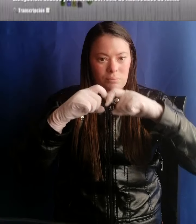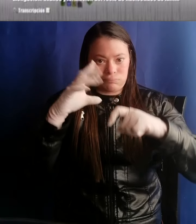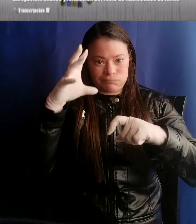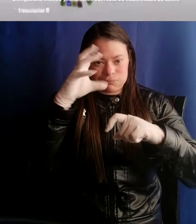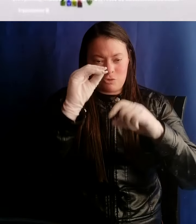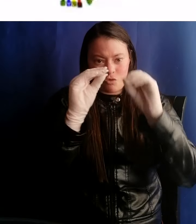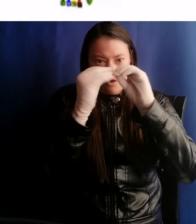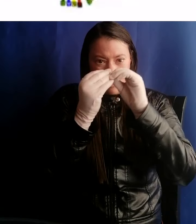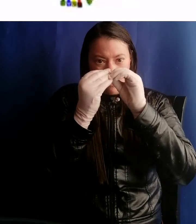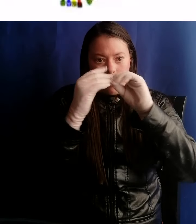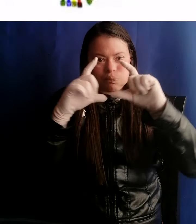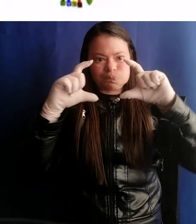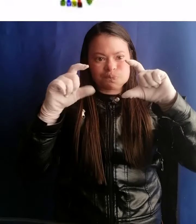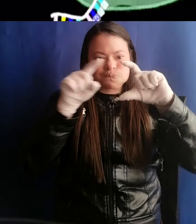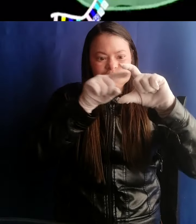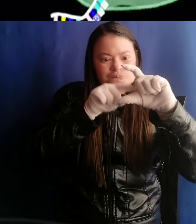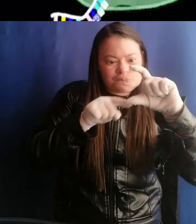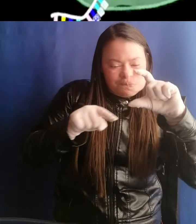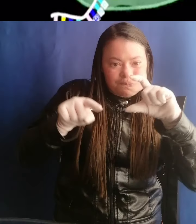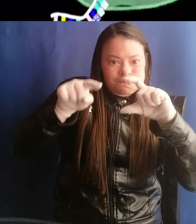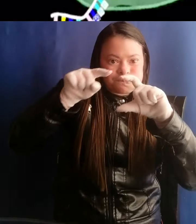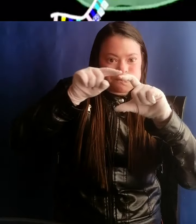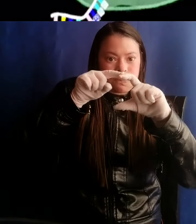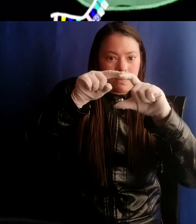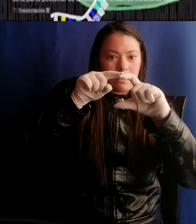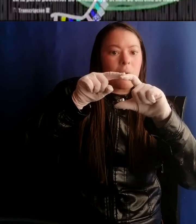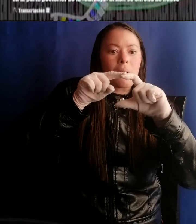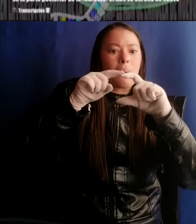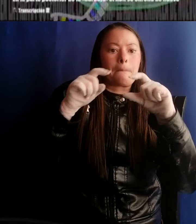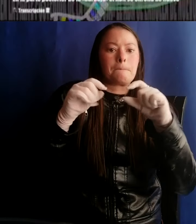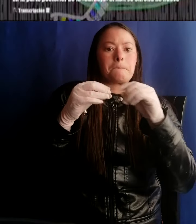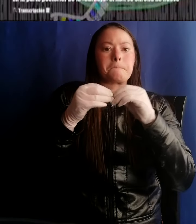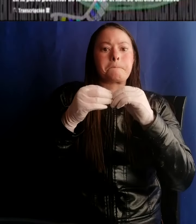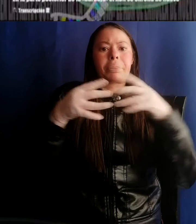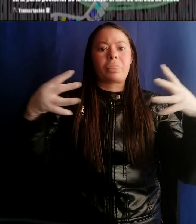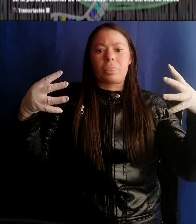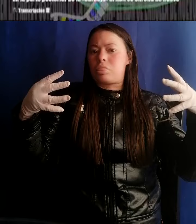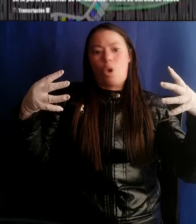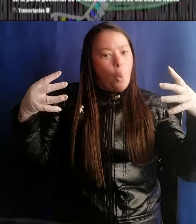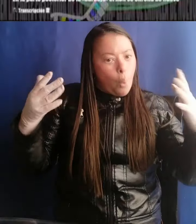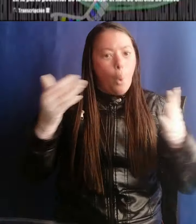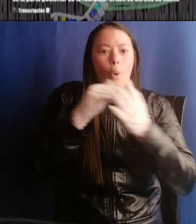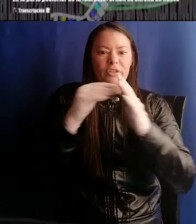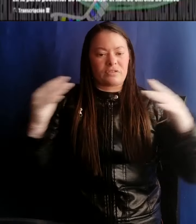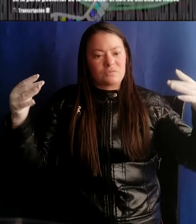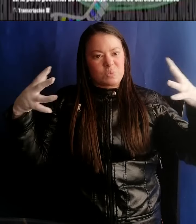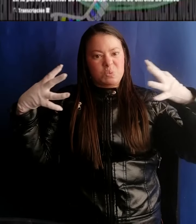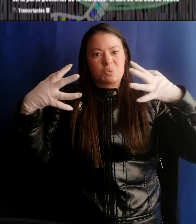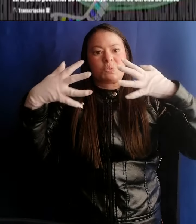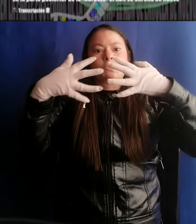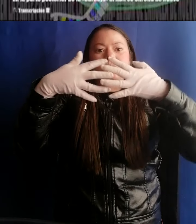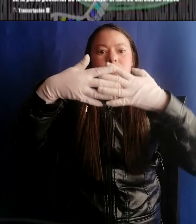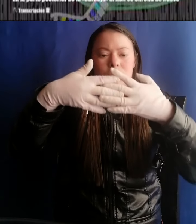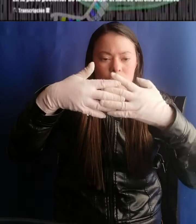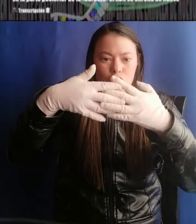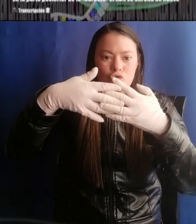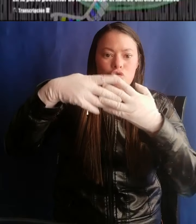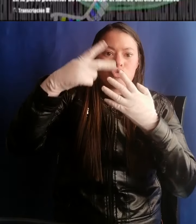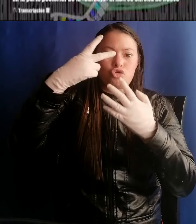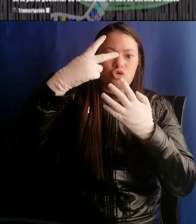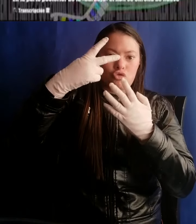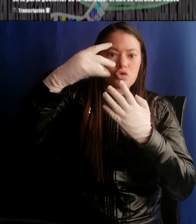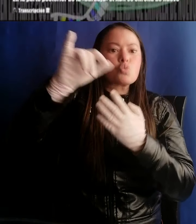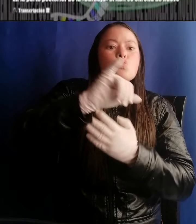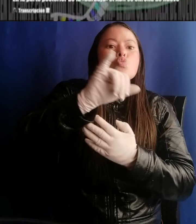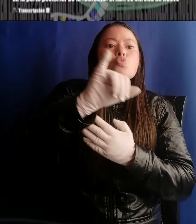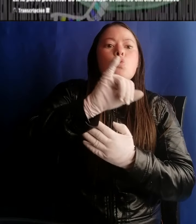forma el resto de ribonucleótidos. En la parte posterior de la burbuja de transcripción, la hebra molde de ADN se reúne de nuevo con su